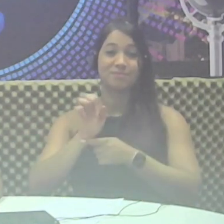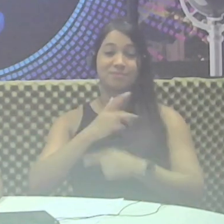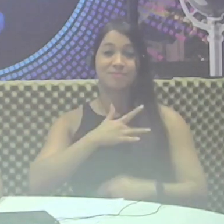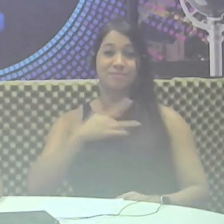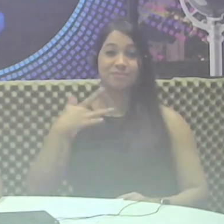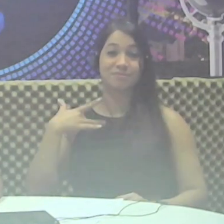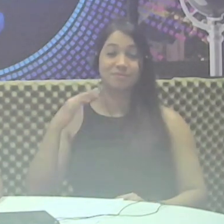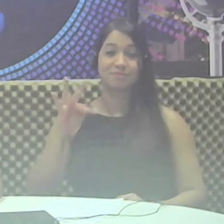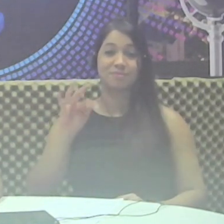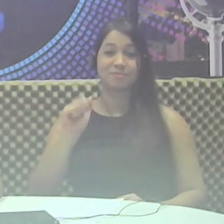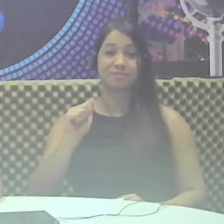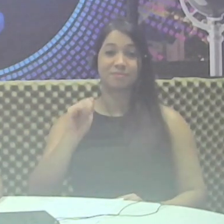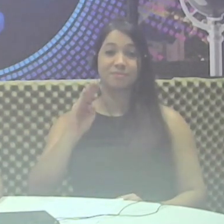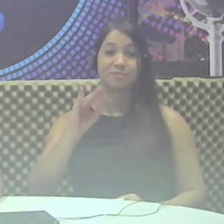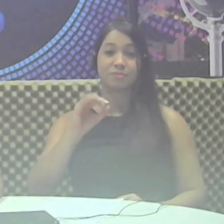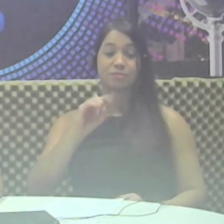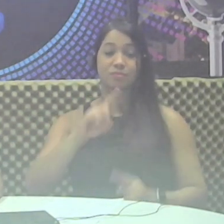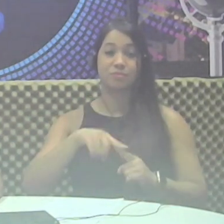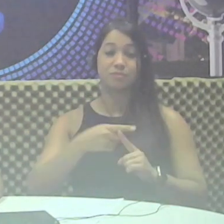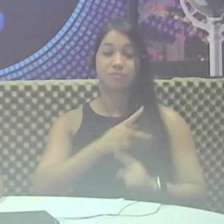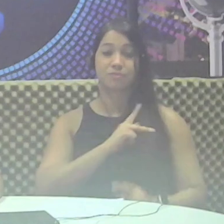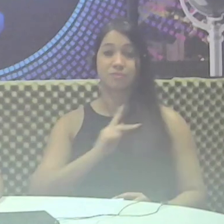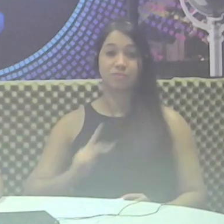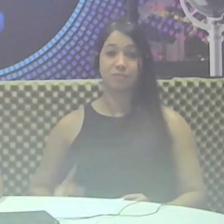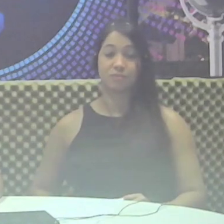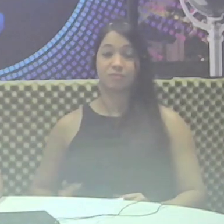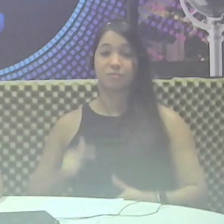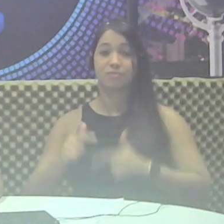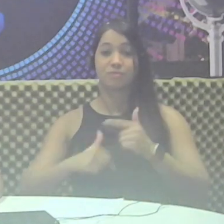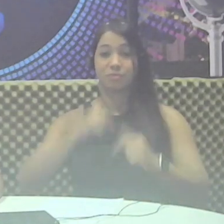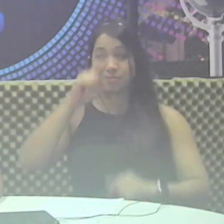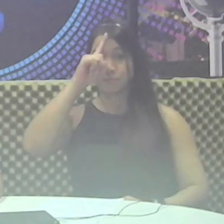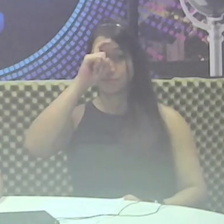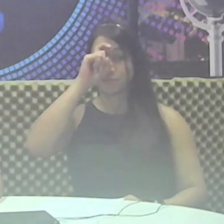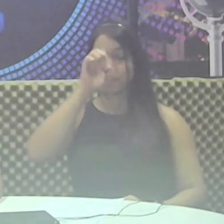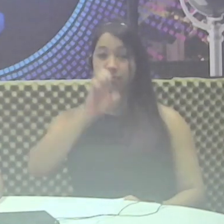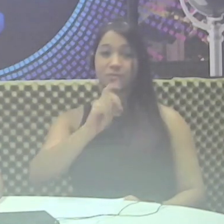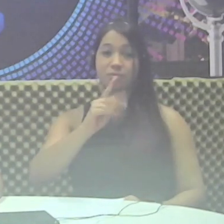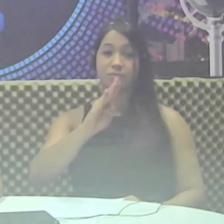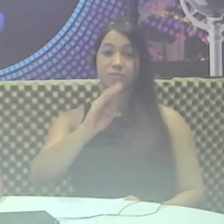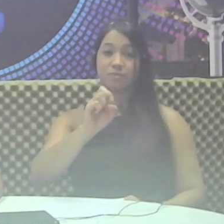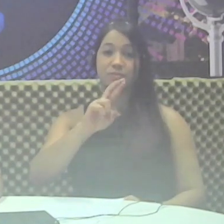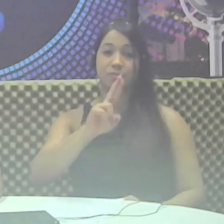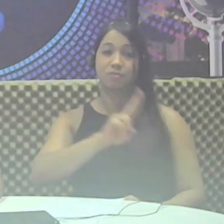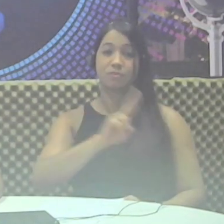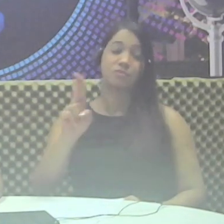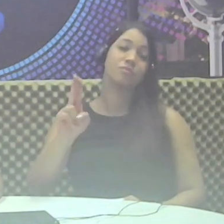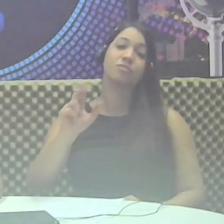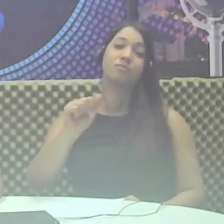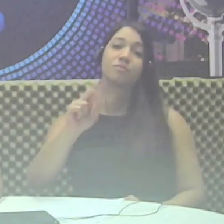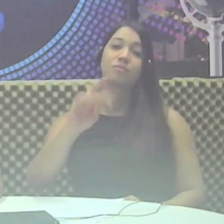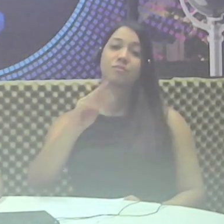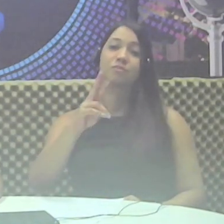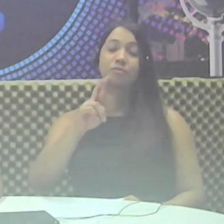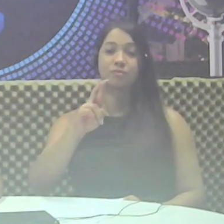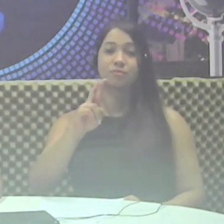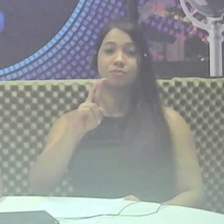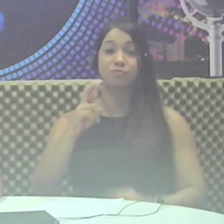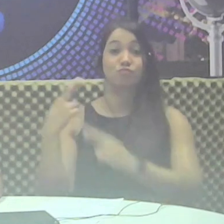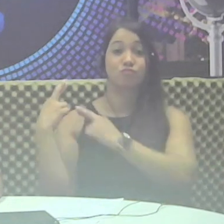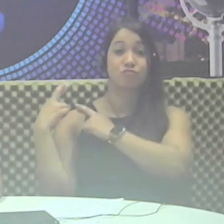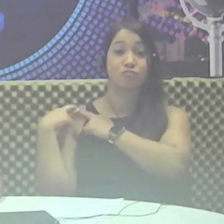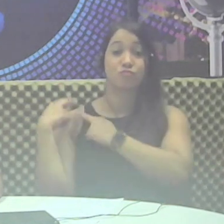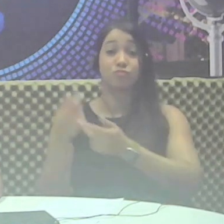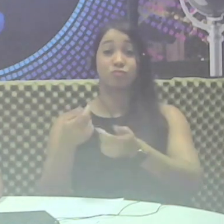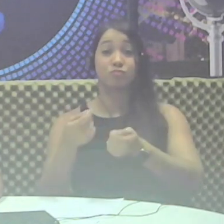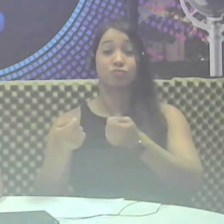Baquerete, e o presidente da Empresa Brasileira de Serviços Hospitalares, EBSER, Arthur Chioro, responsável pela gestão do